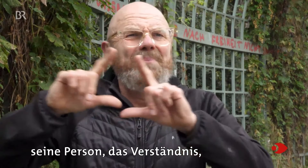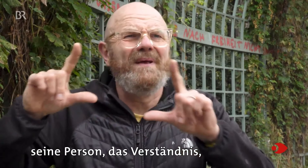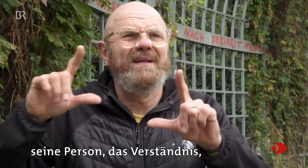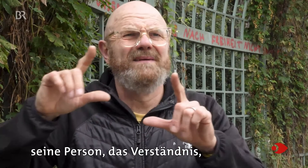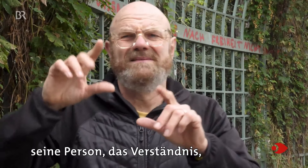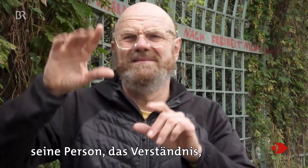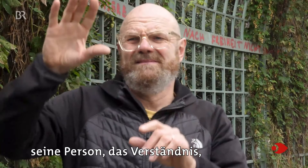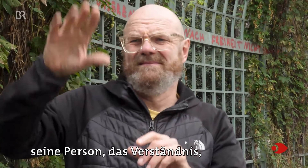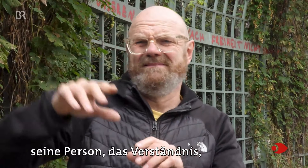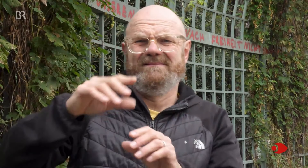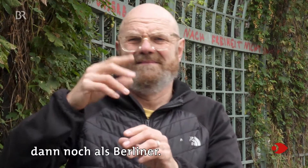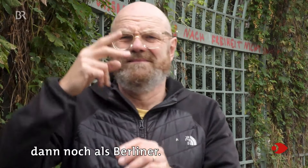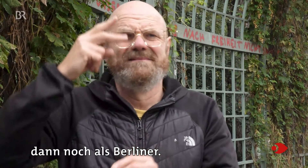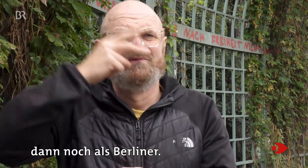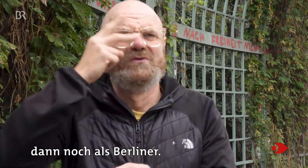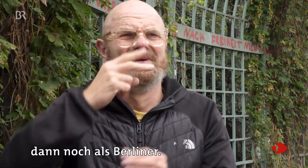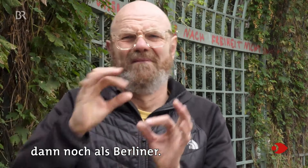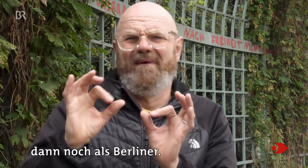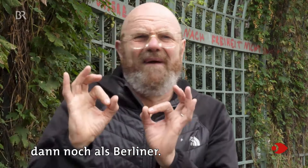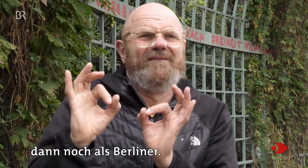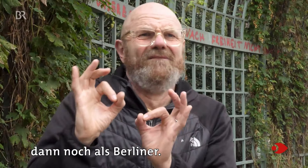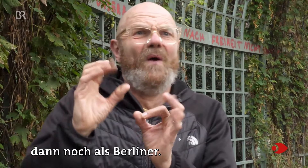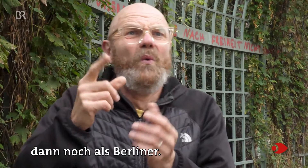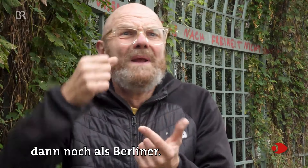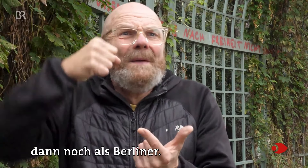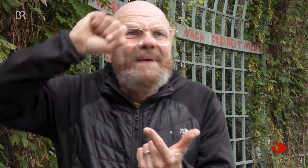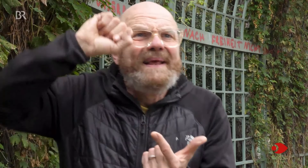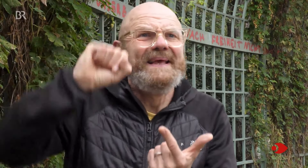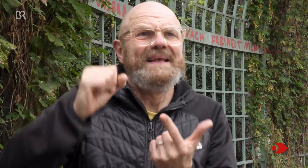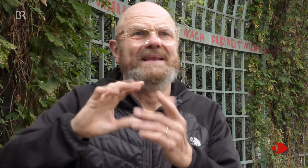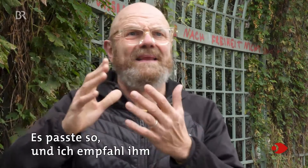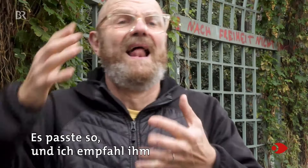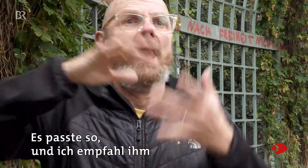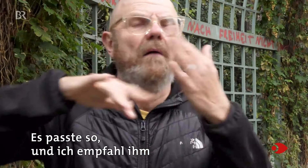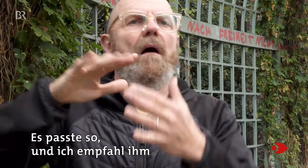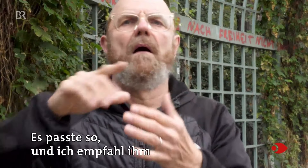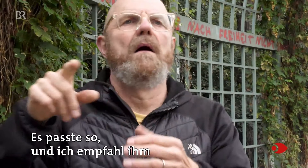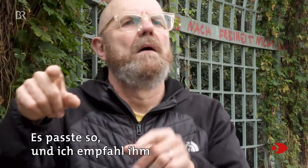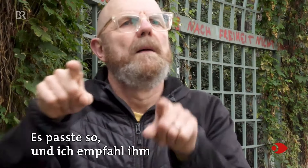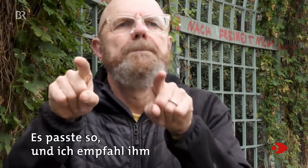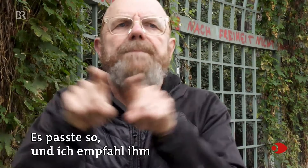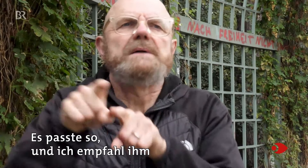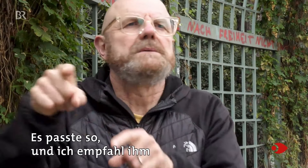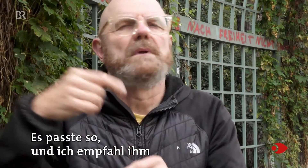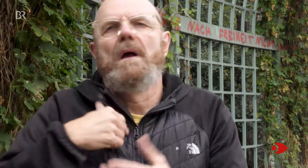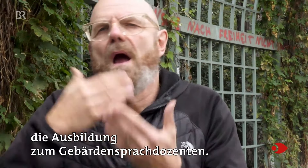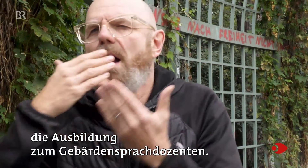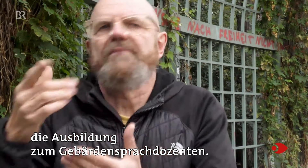das Verständnis. Dann noch als Berliner. Es passte so und ich empfahl ihm die Ausbildung